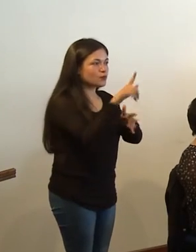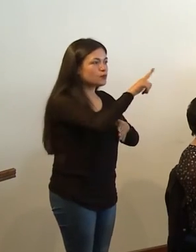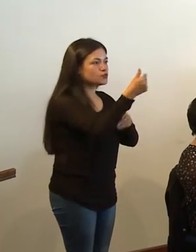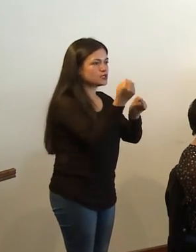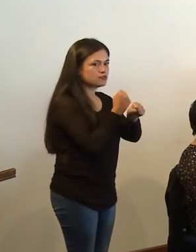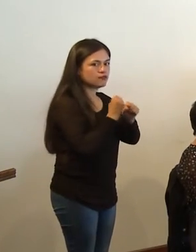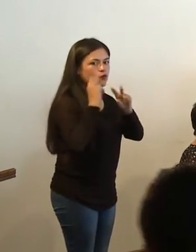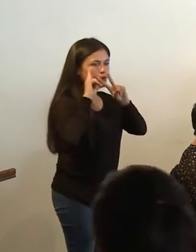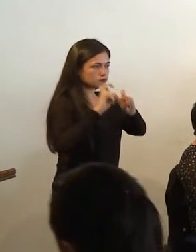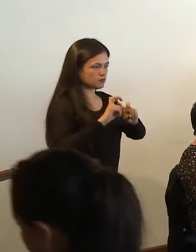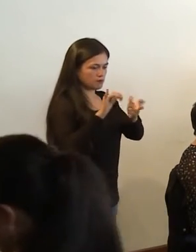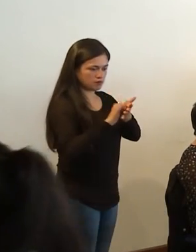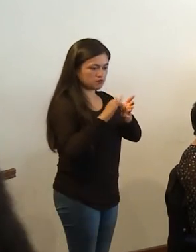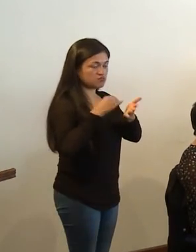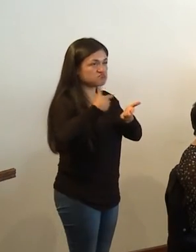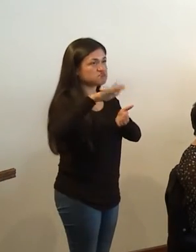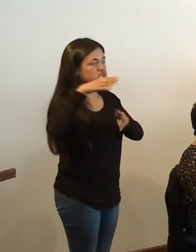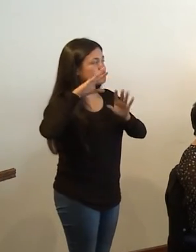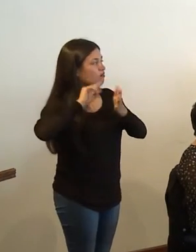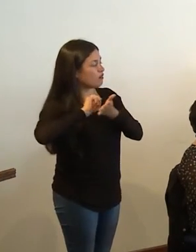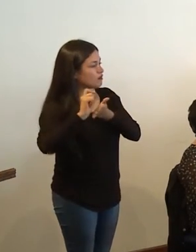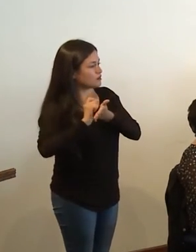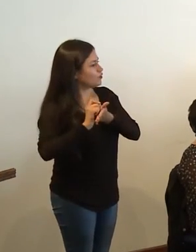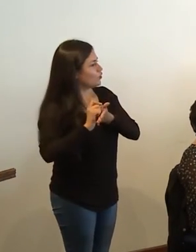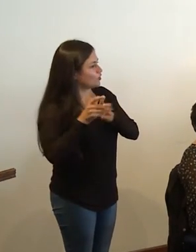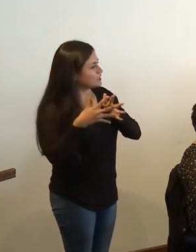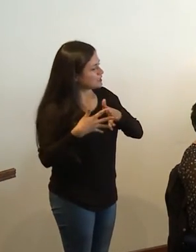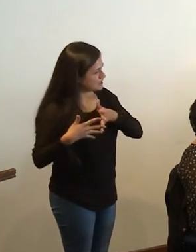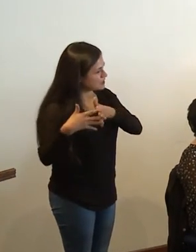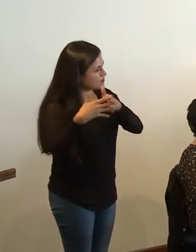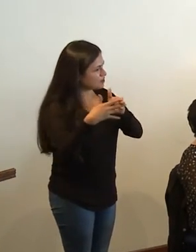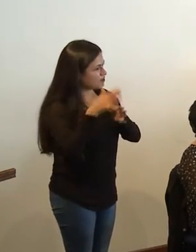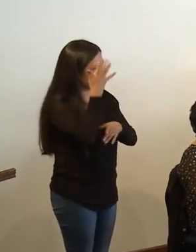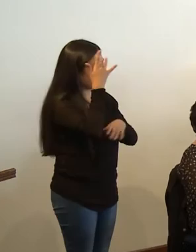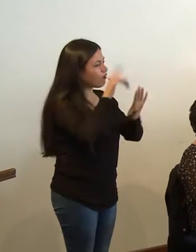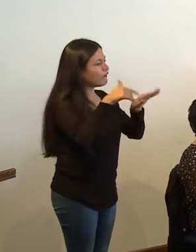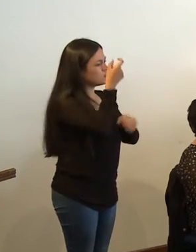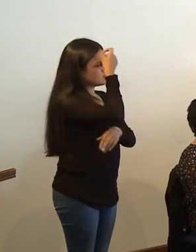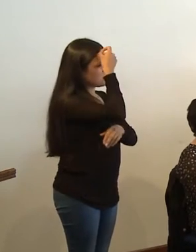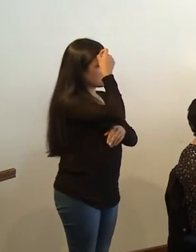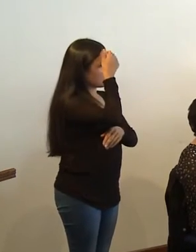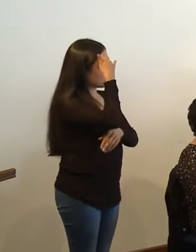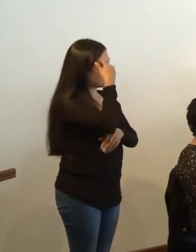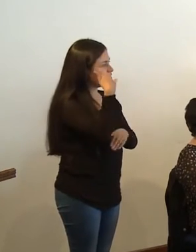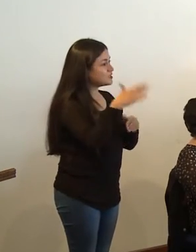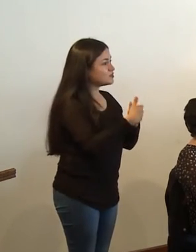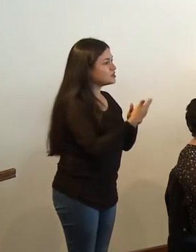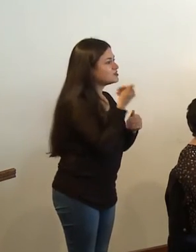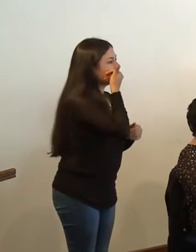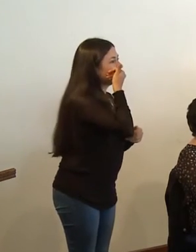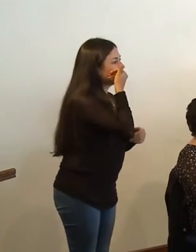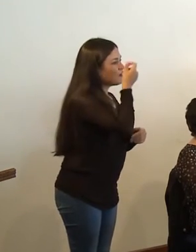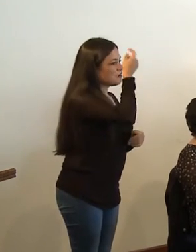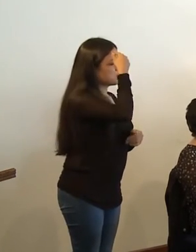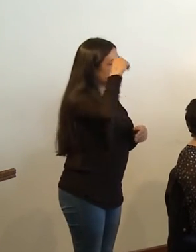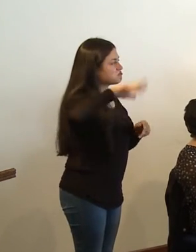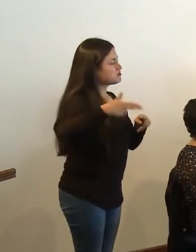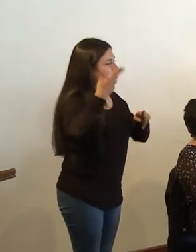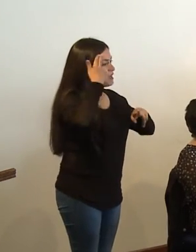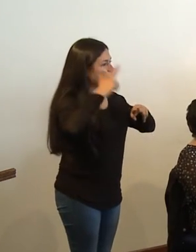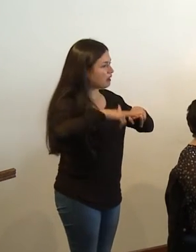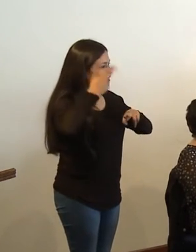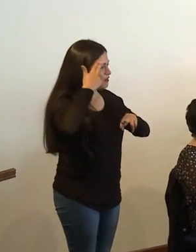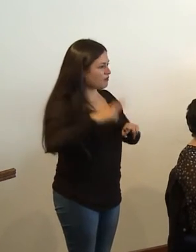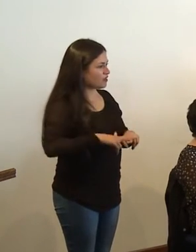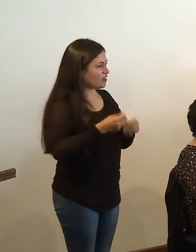al respecto. Entonces yo desde mi memoria, siempre la memoria pues le falta, le sobra, bueno, se inventa cosas, bueno, entonces